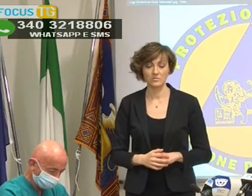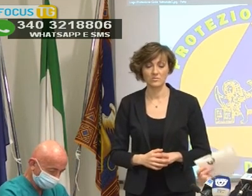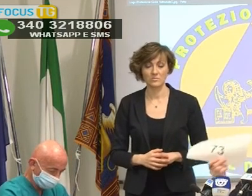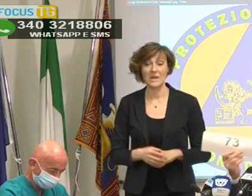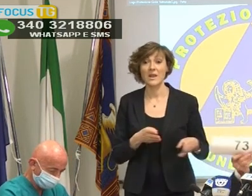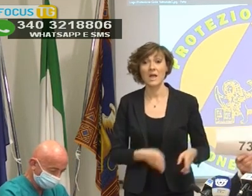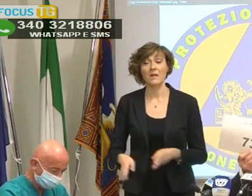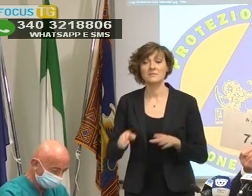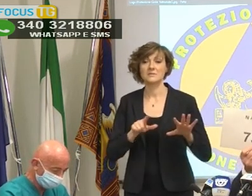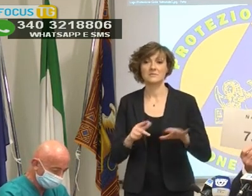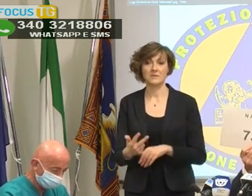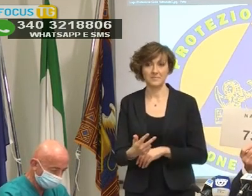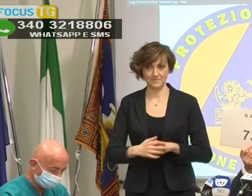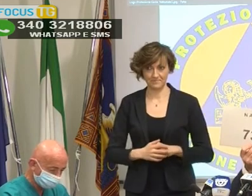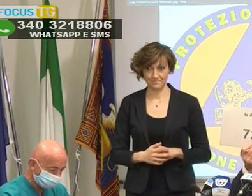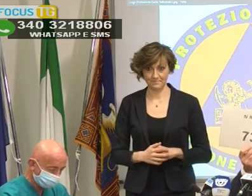e i nati 73.